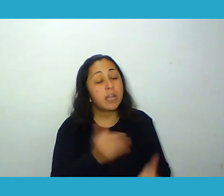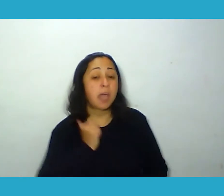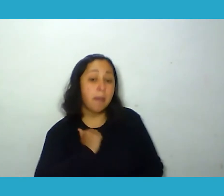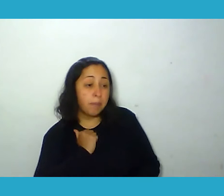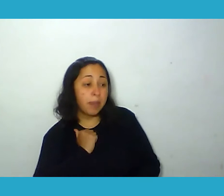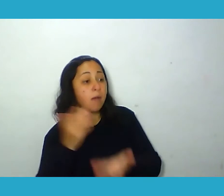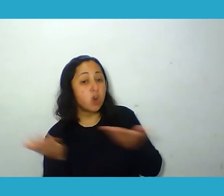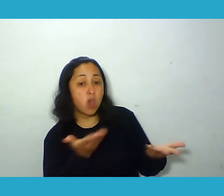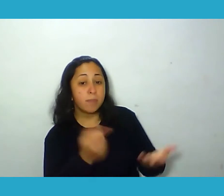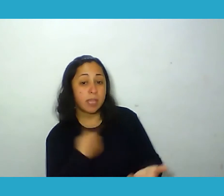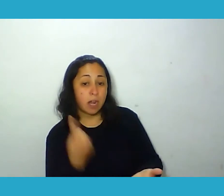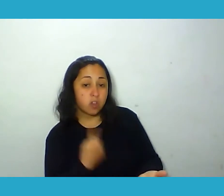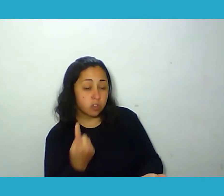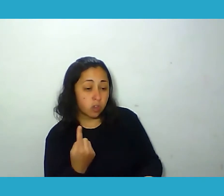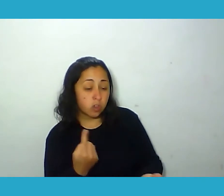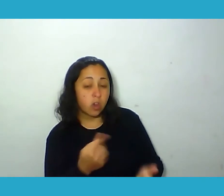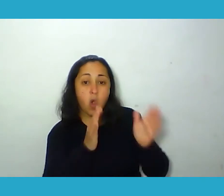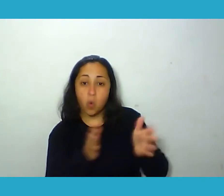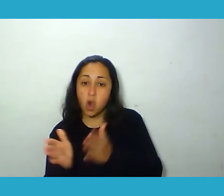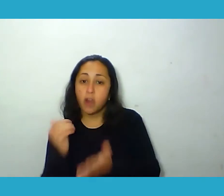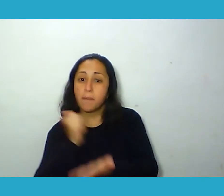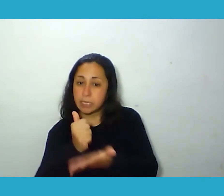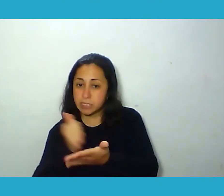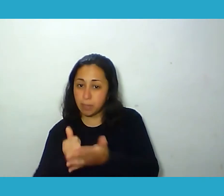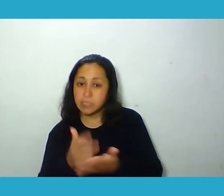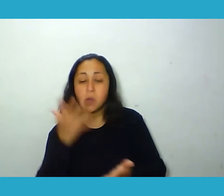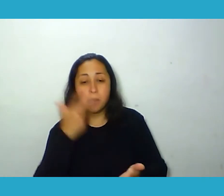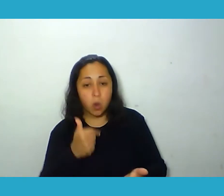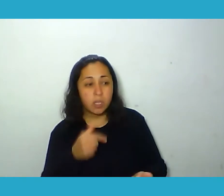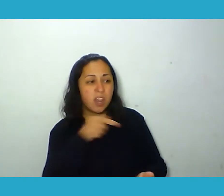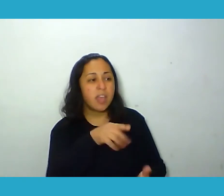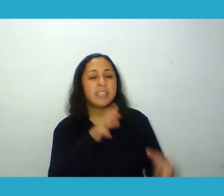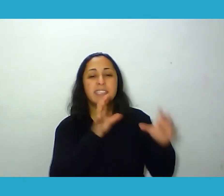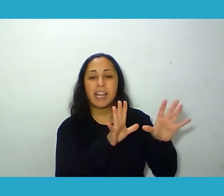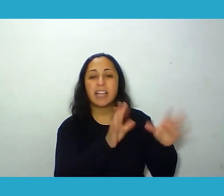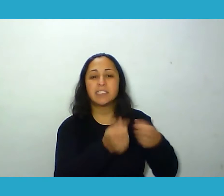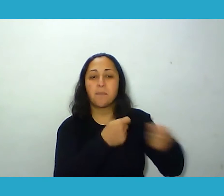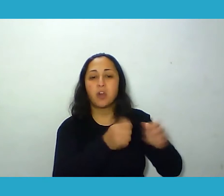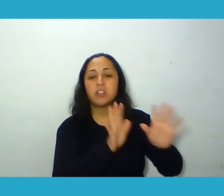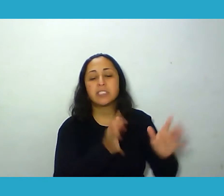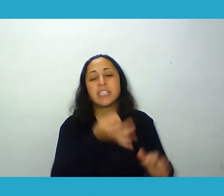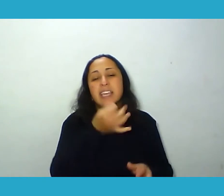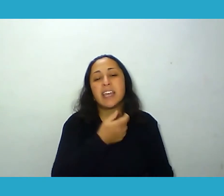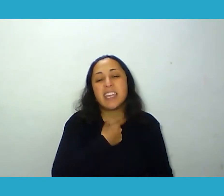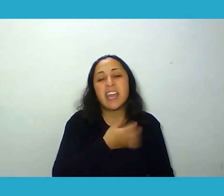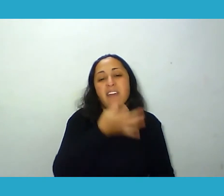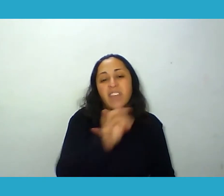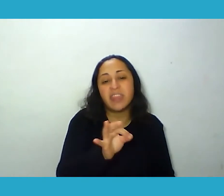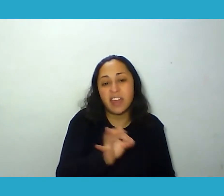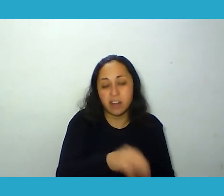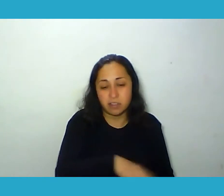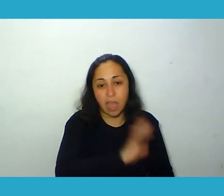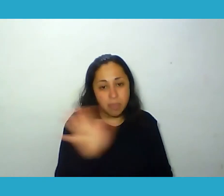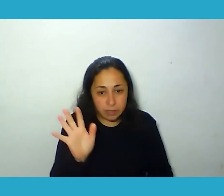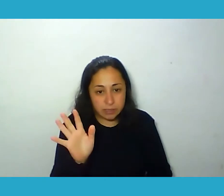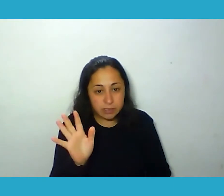territorial participativo, pero nadie más que esta clase política sigan pretendiendo vender los que imponen